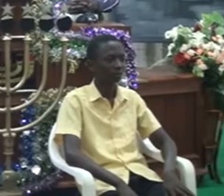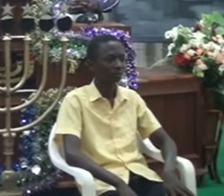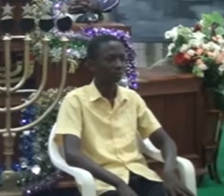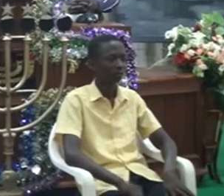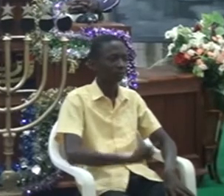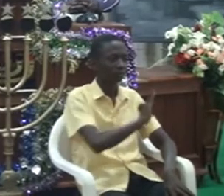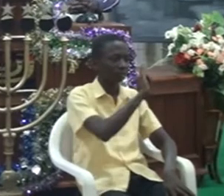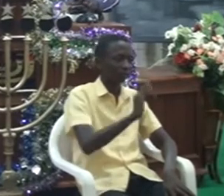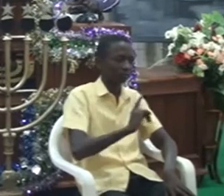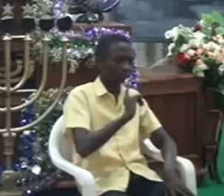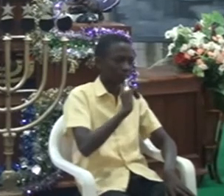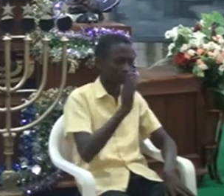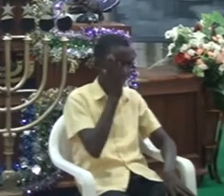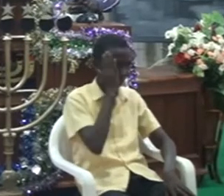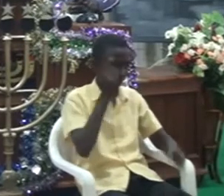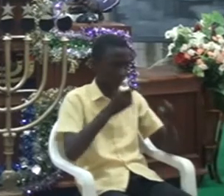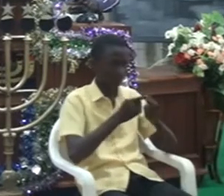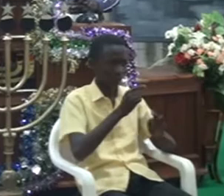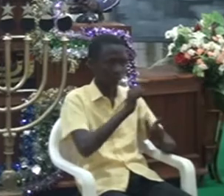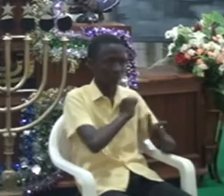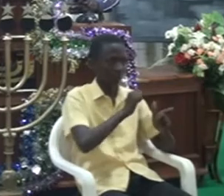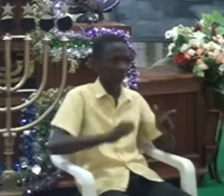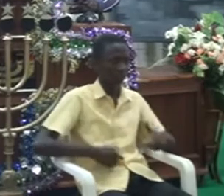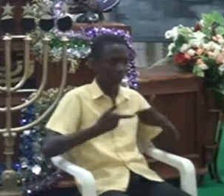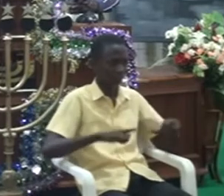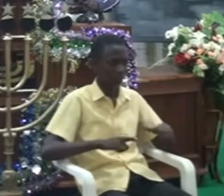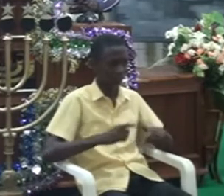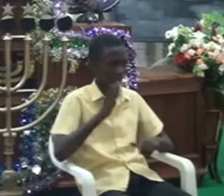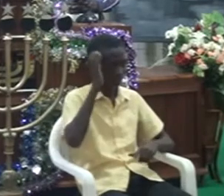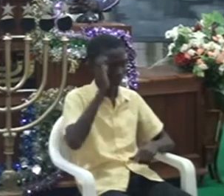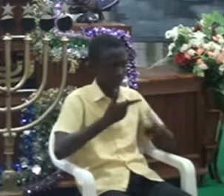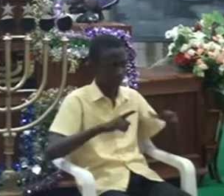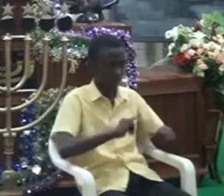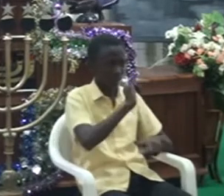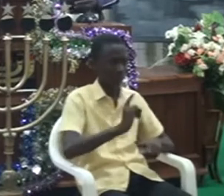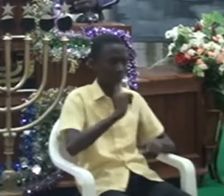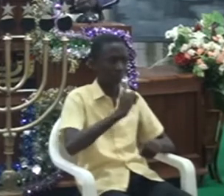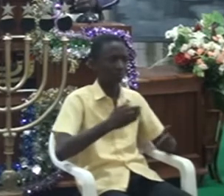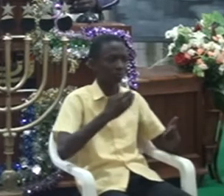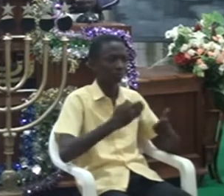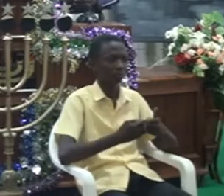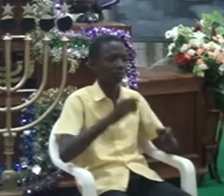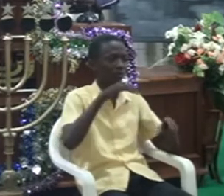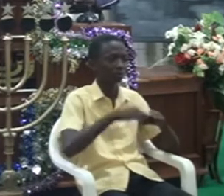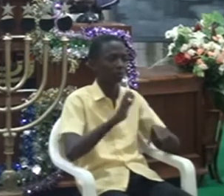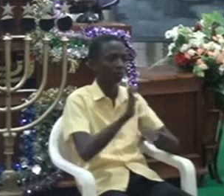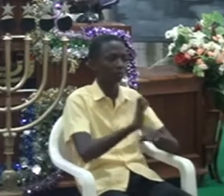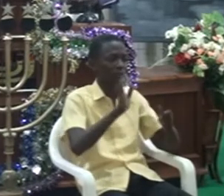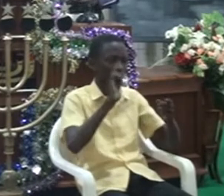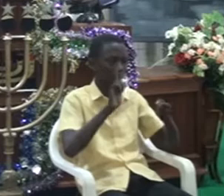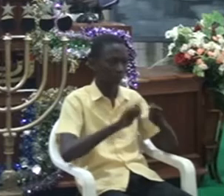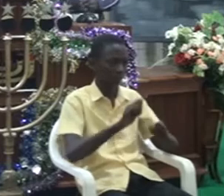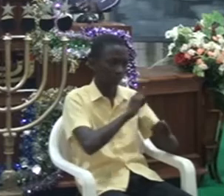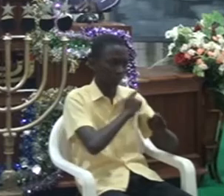Je suis reconnaissant au Seigneur parce que quand je suis arrivé dans l'église à Goma, écoutant